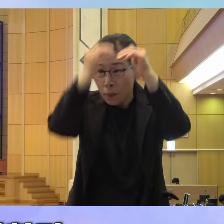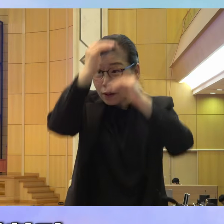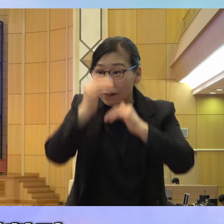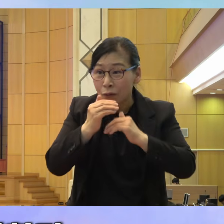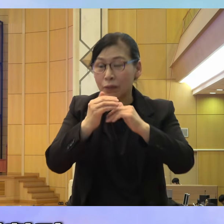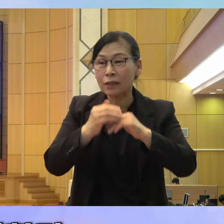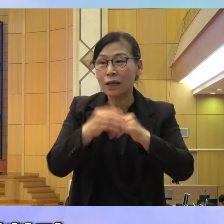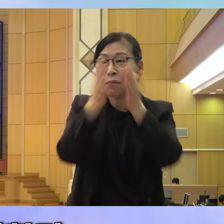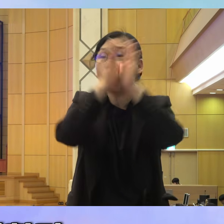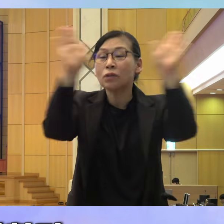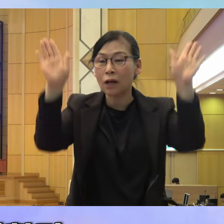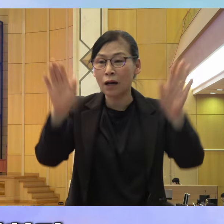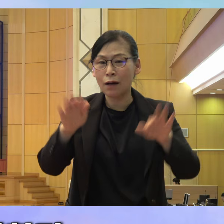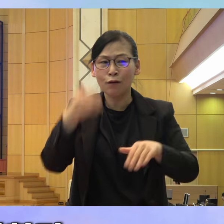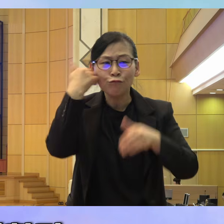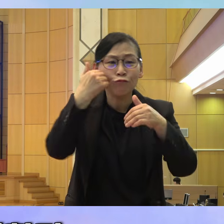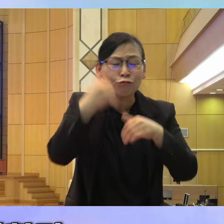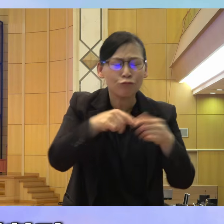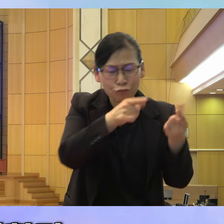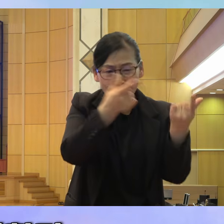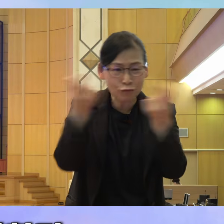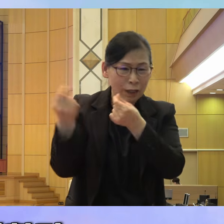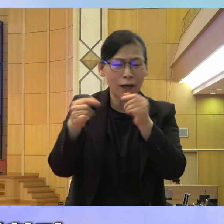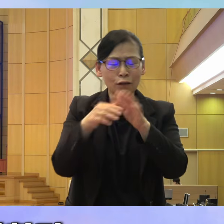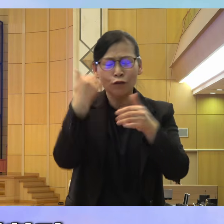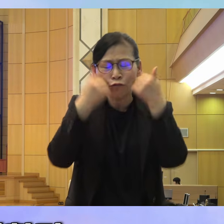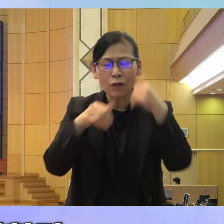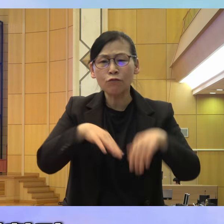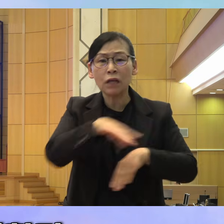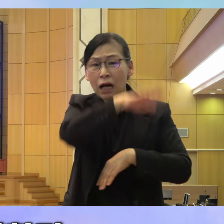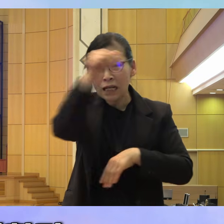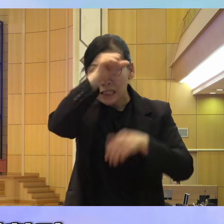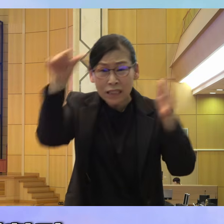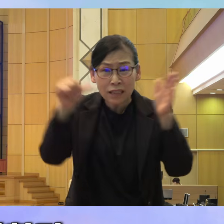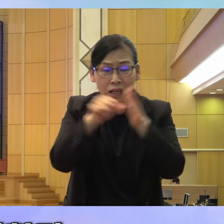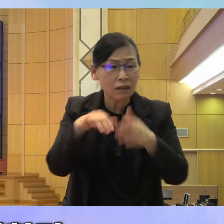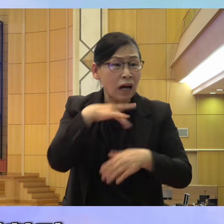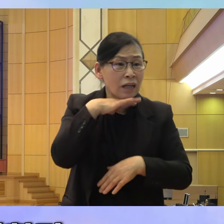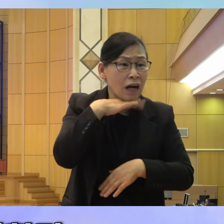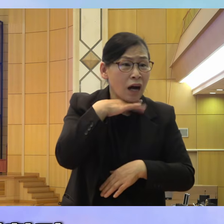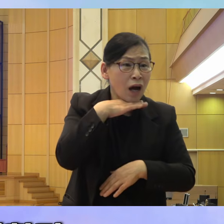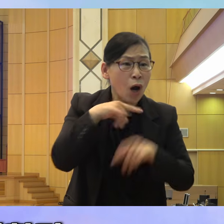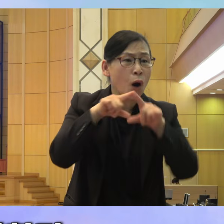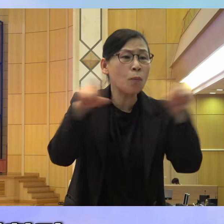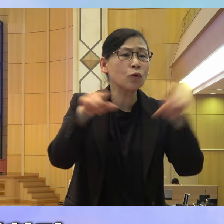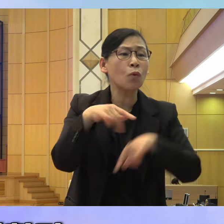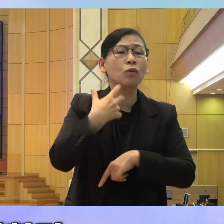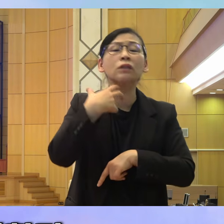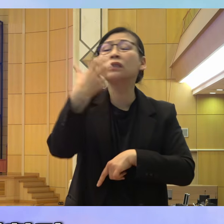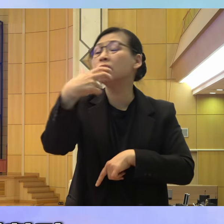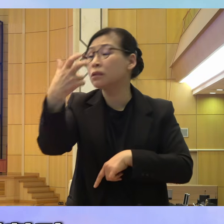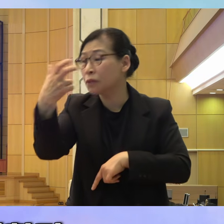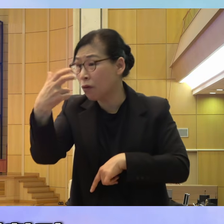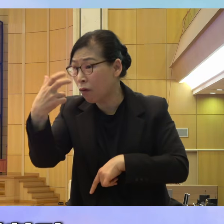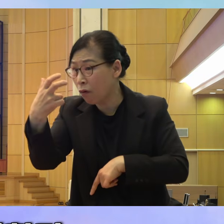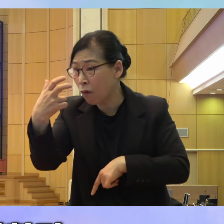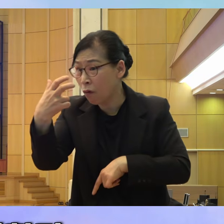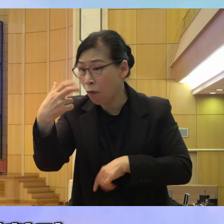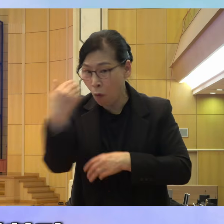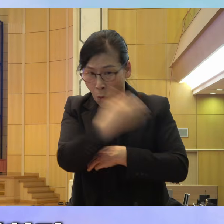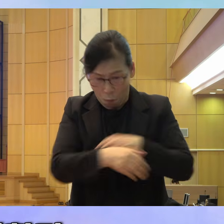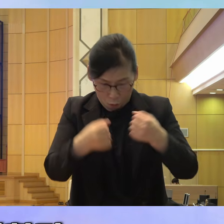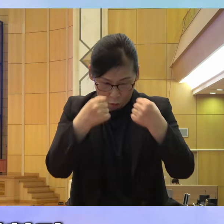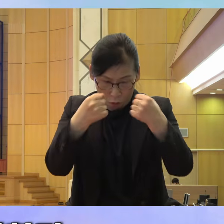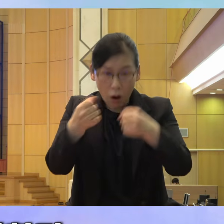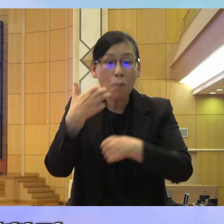내용인데, 누구나 우리의 연수가, 우리의 수명이